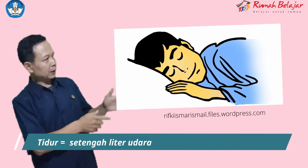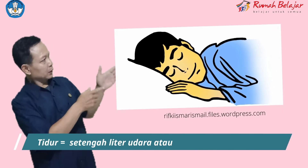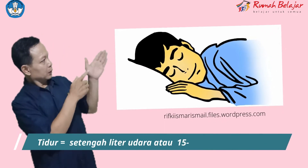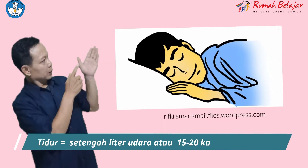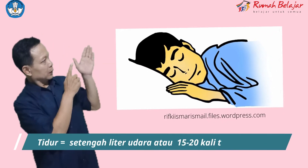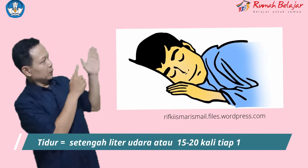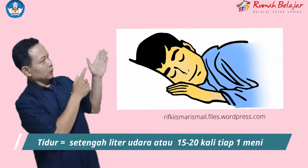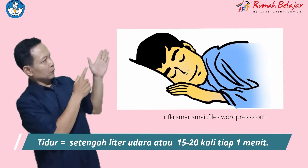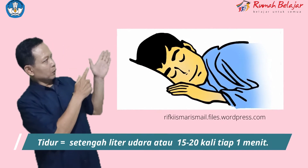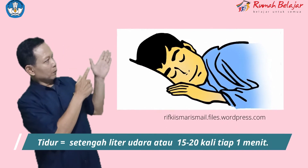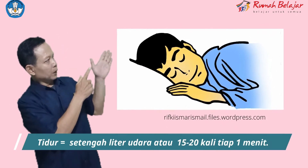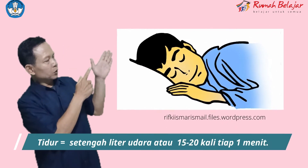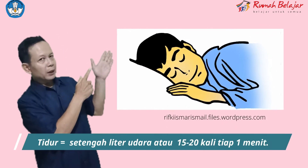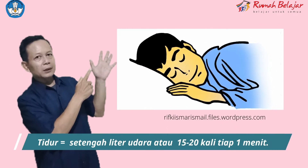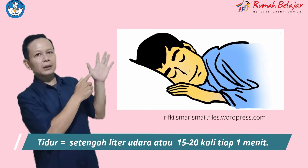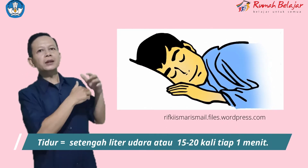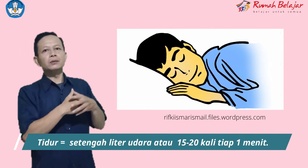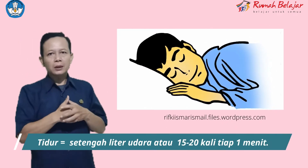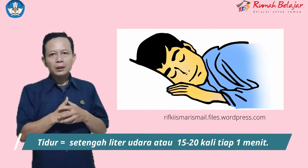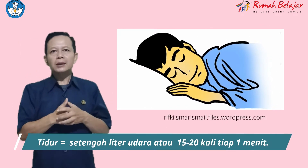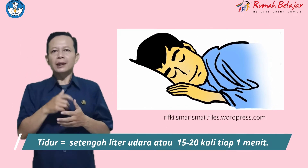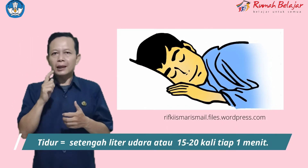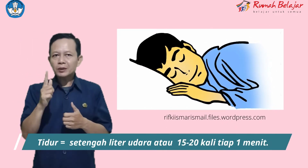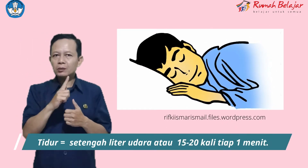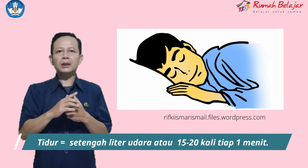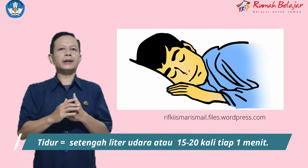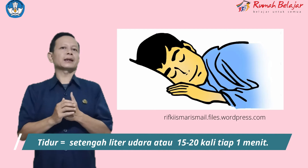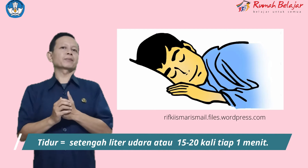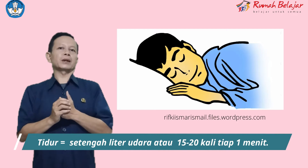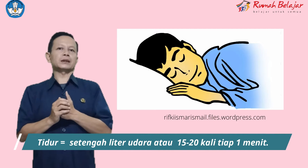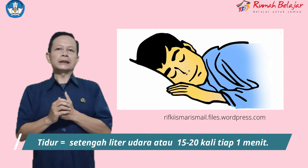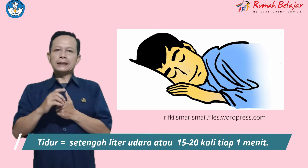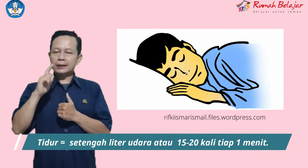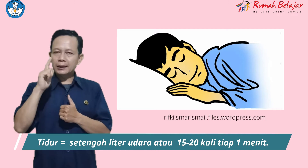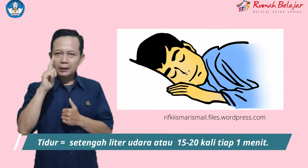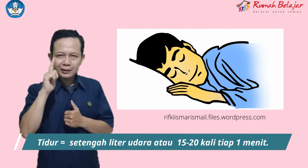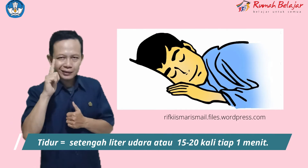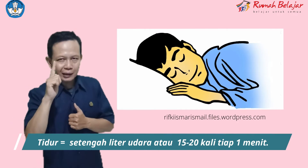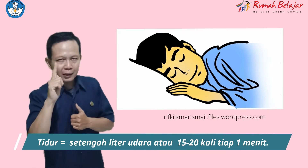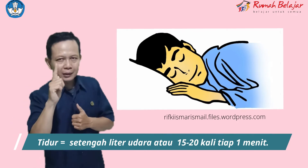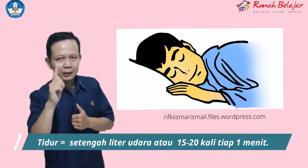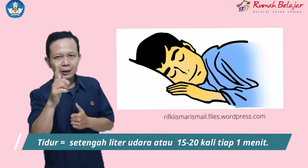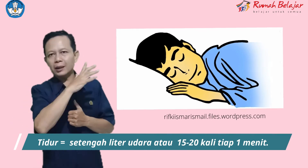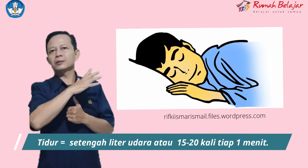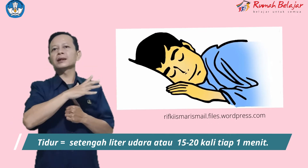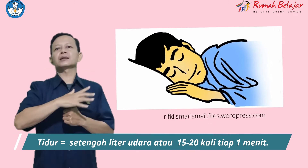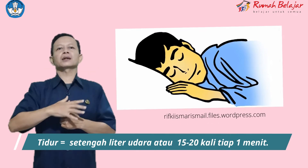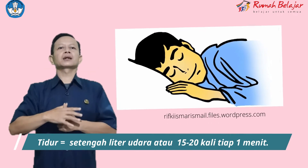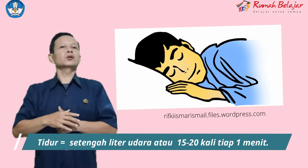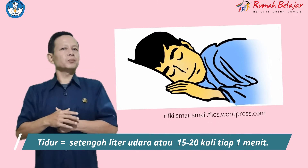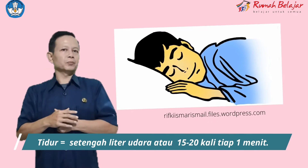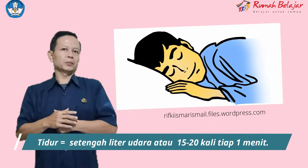Coba lihat ini. Manusia sedang tidur, dalam satu tarikan napas sekitar setengah liter